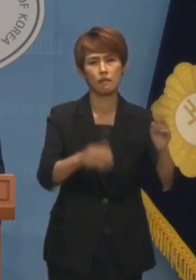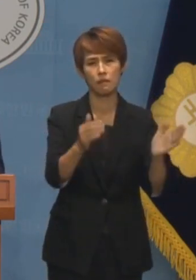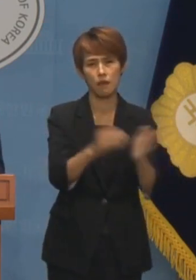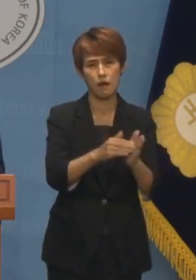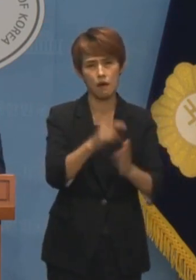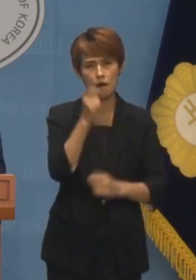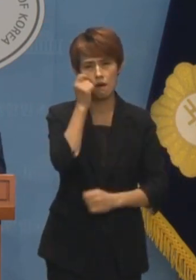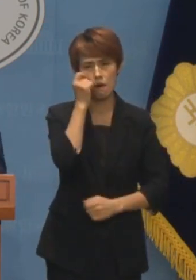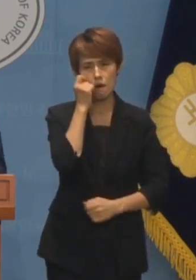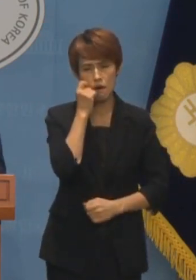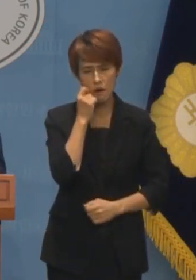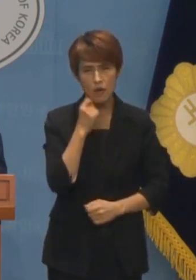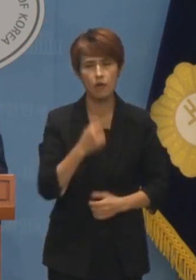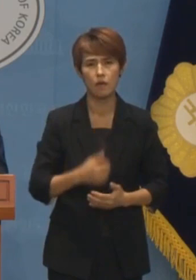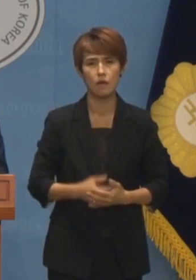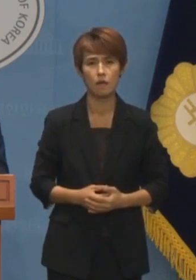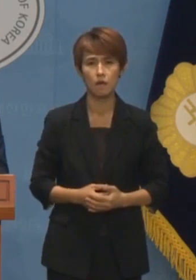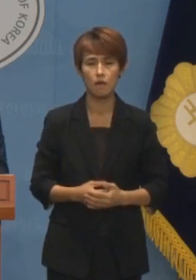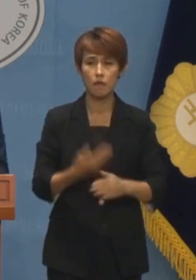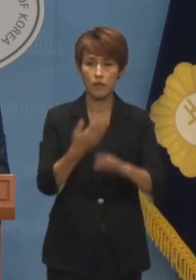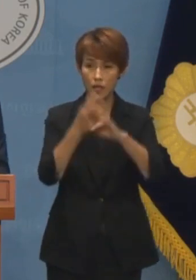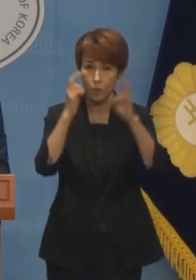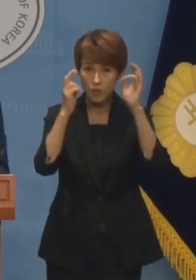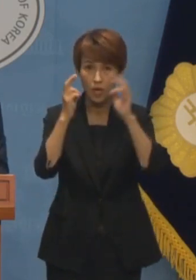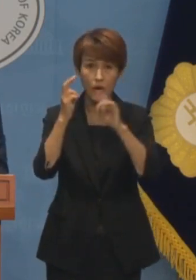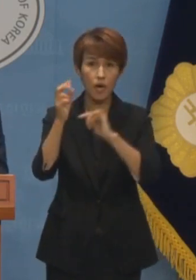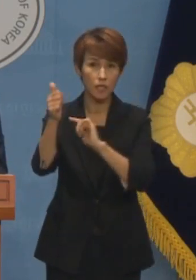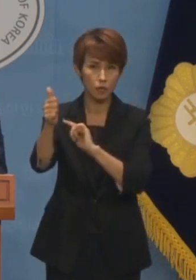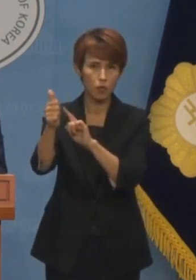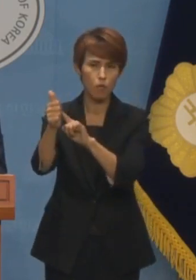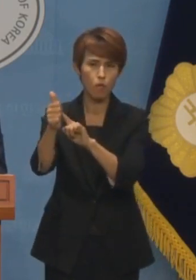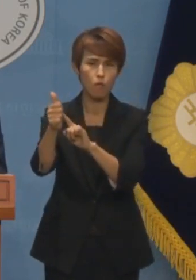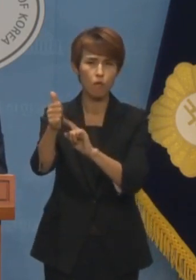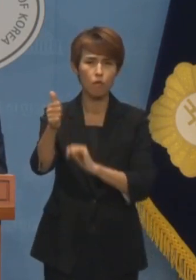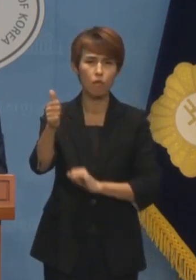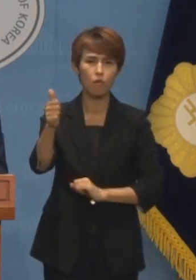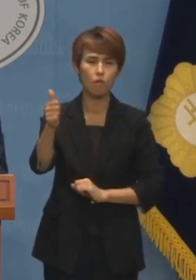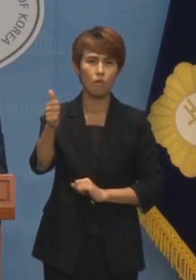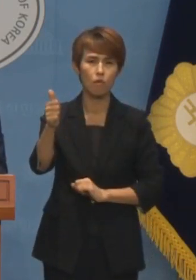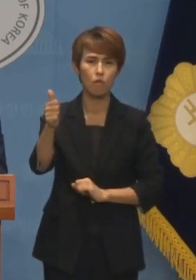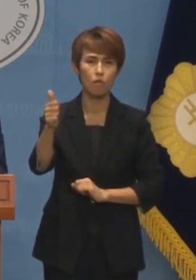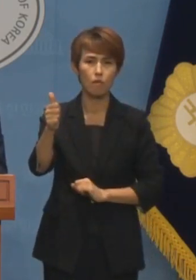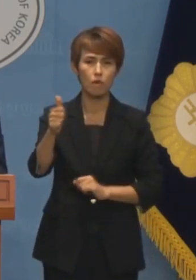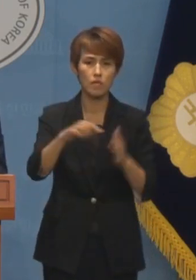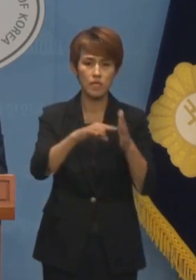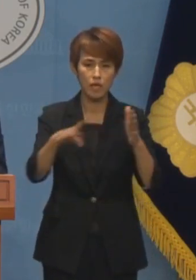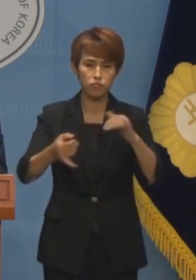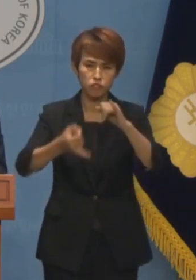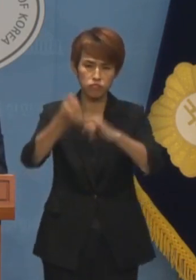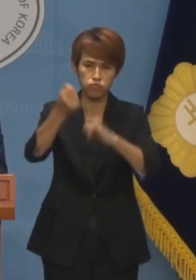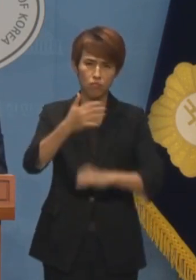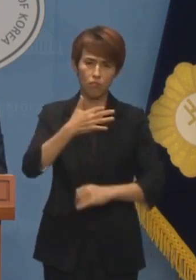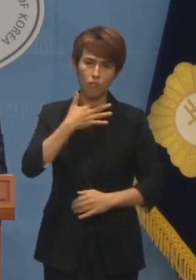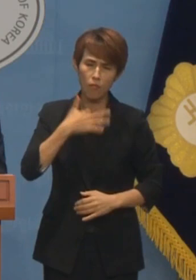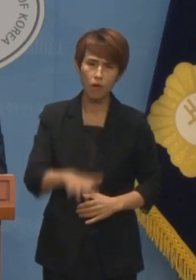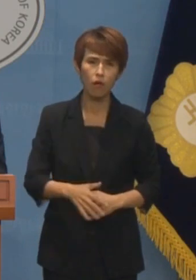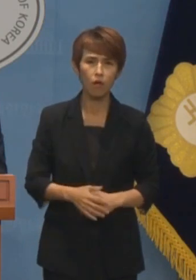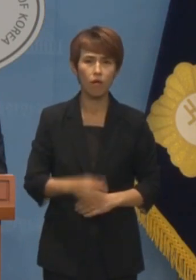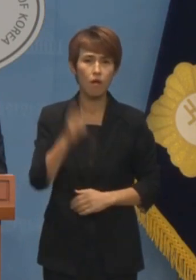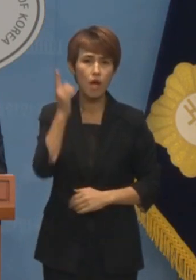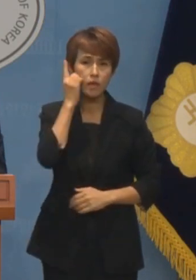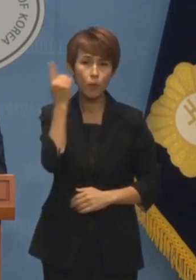울먹였습니다. 다른 업체 대표도 살면서 단 한 번도 세금 연체한 적 없고